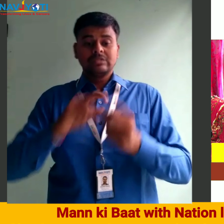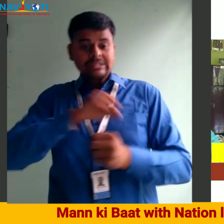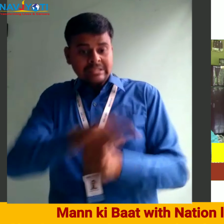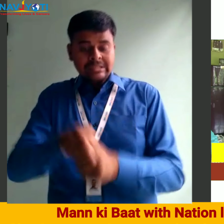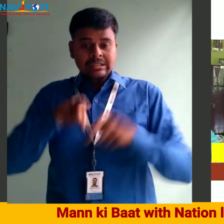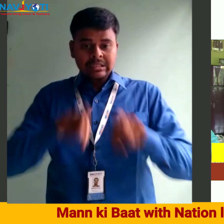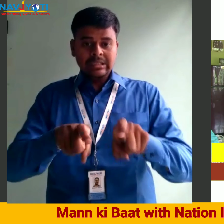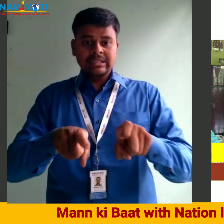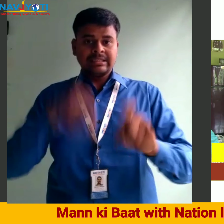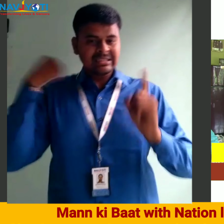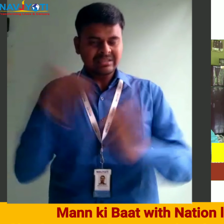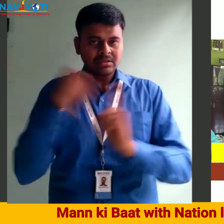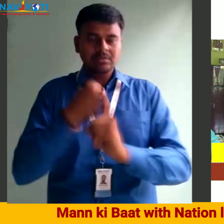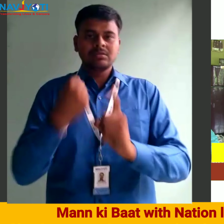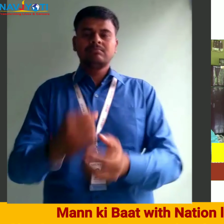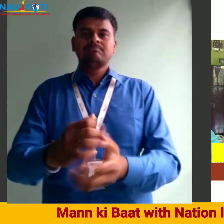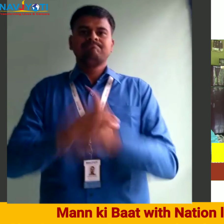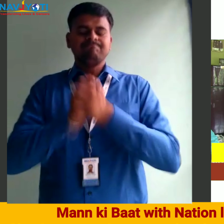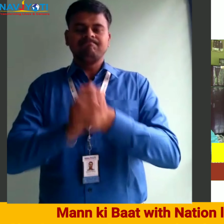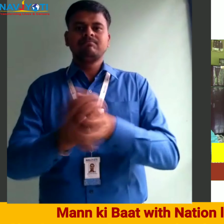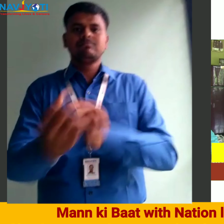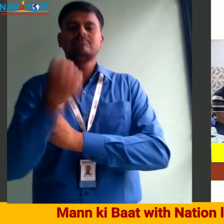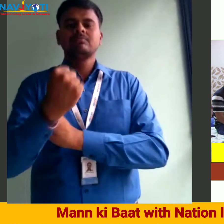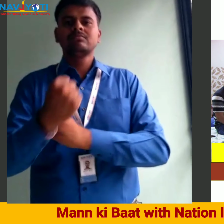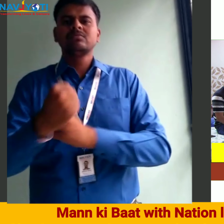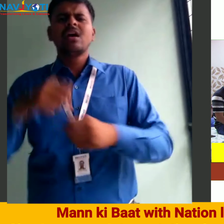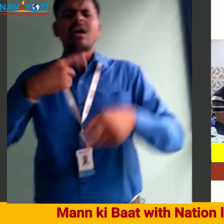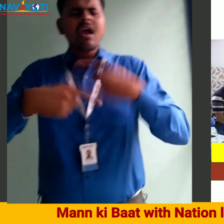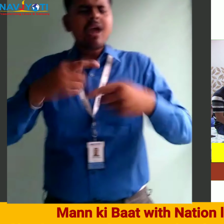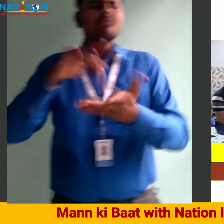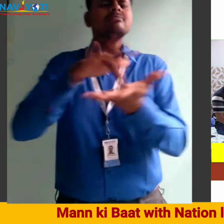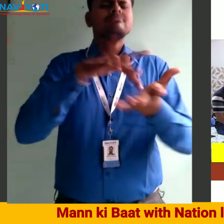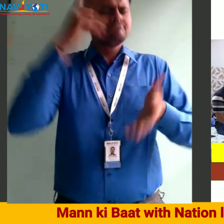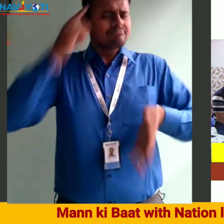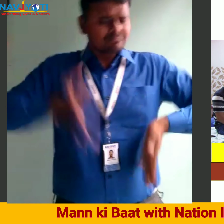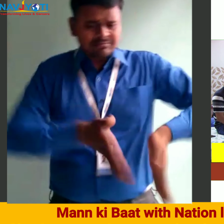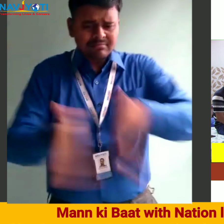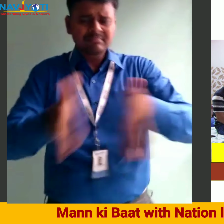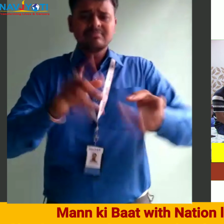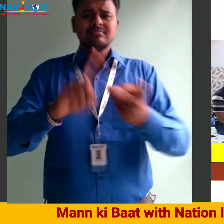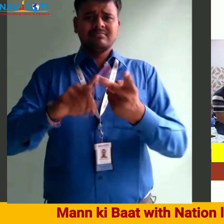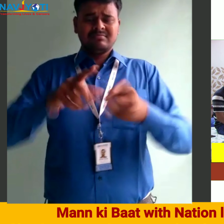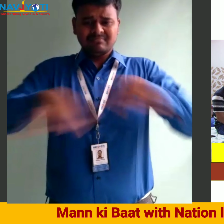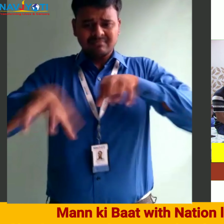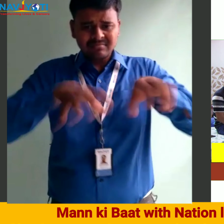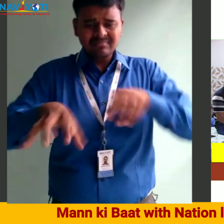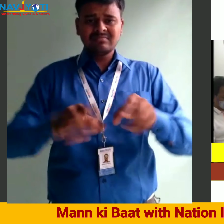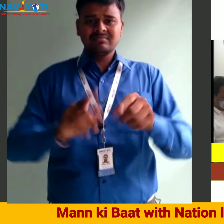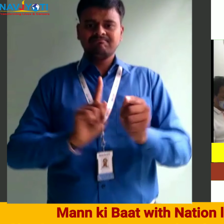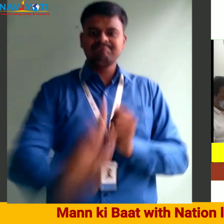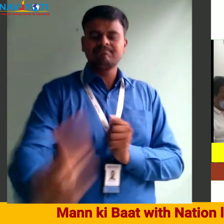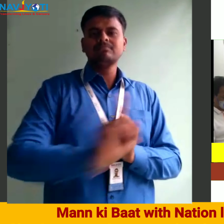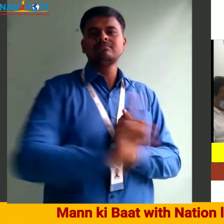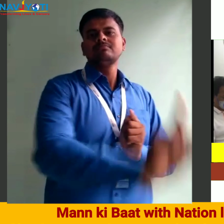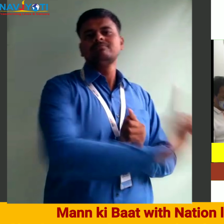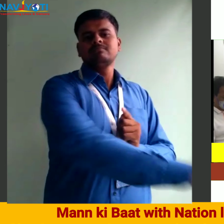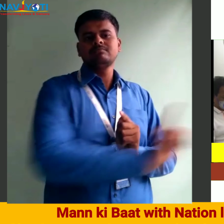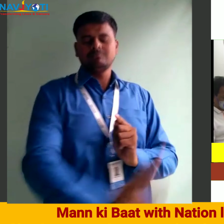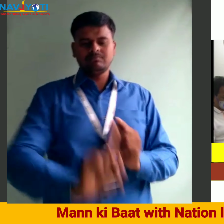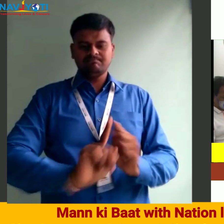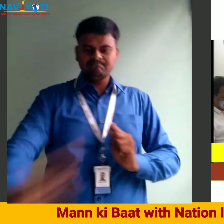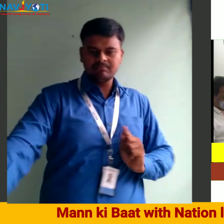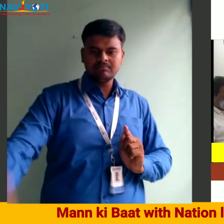से पहले दुनिया कोरोना से मुक्त हो जाए और हम पहले की तरह उमंग और उत्साह के साथ ईद मनाएं।